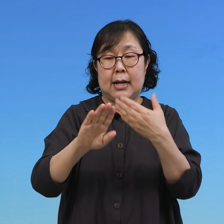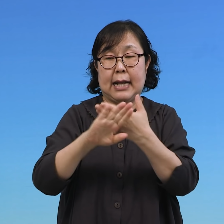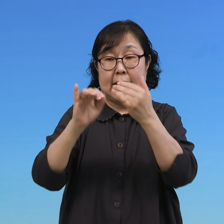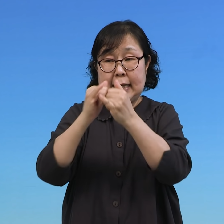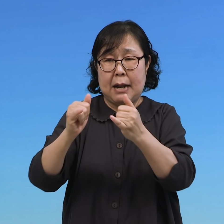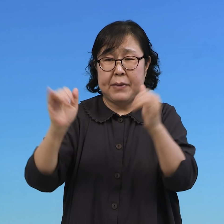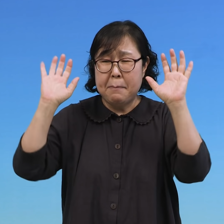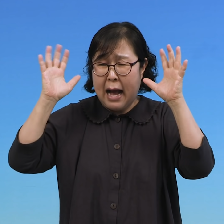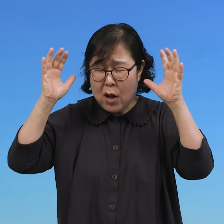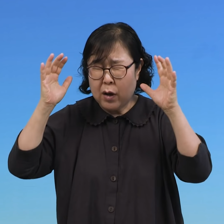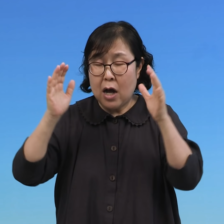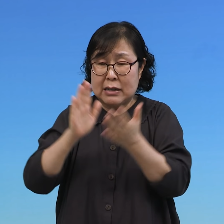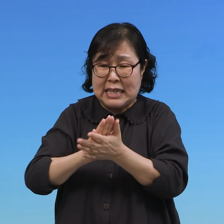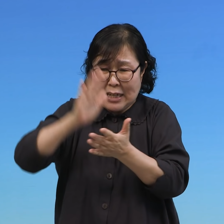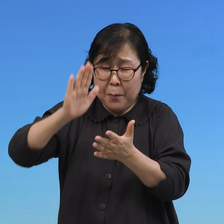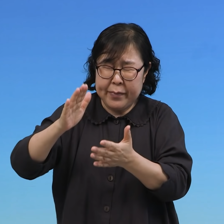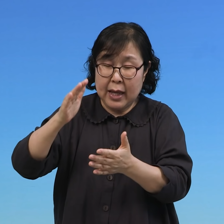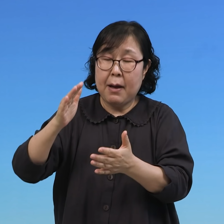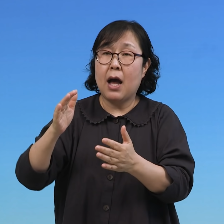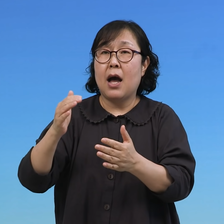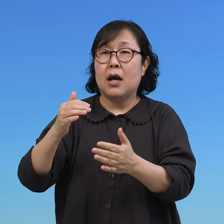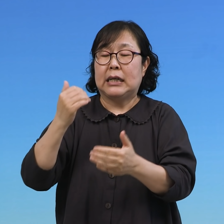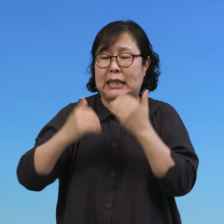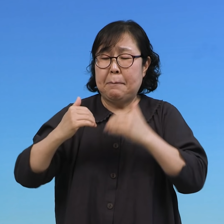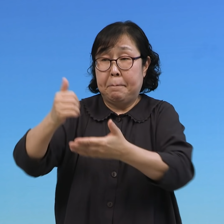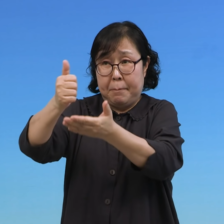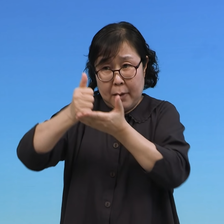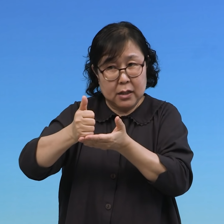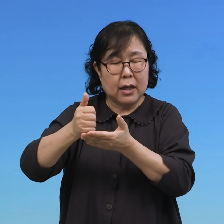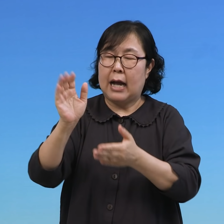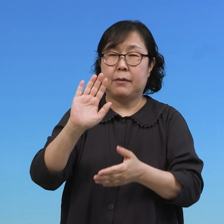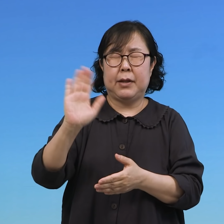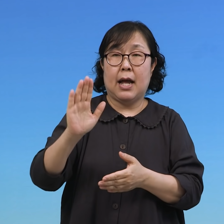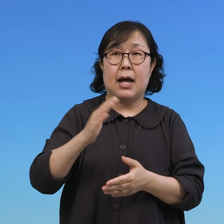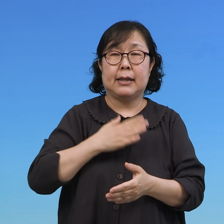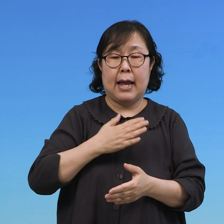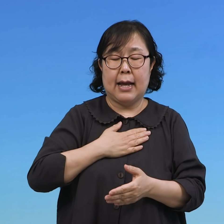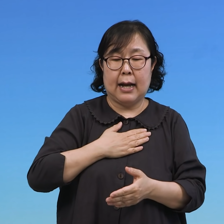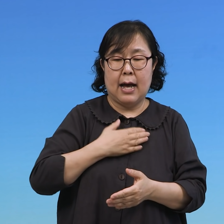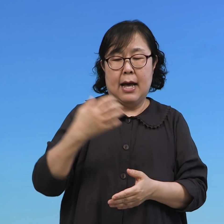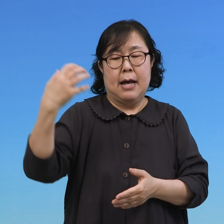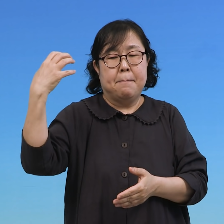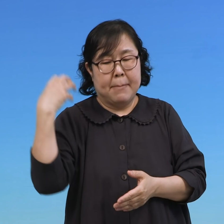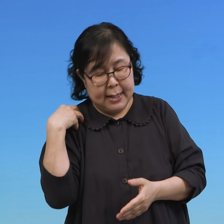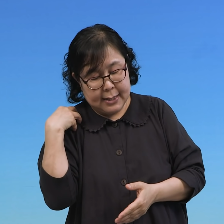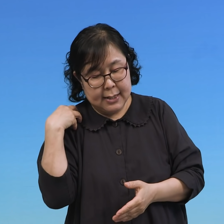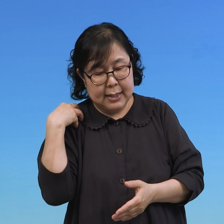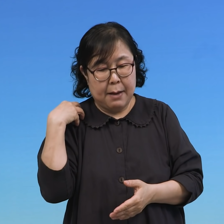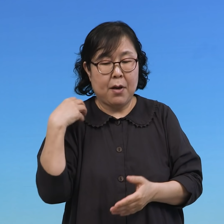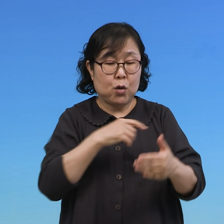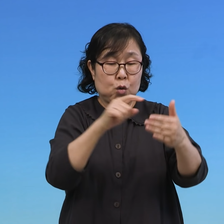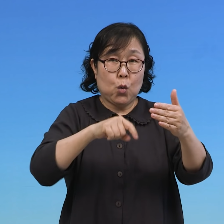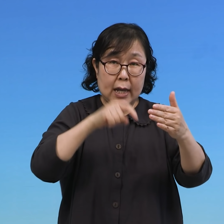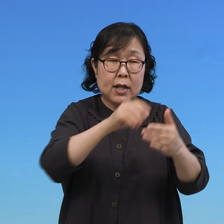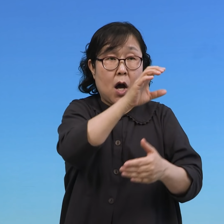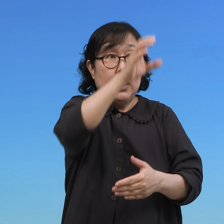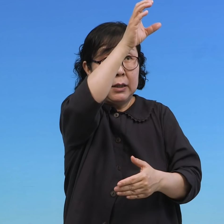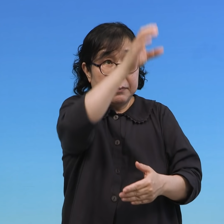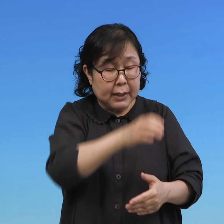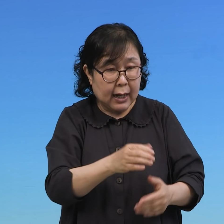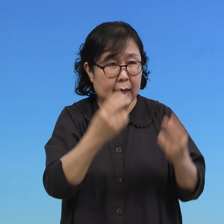열광하는 그게 내게 영광이 아니라 내게 맡겨진 사명 감당하는 과정에서 십자가의 길로 가는 그게 내게 영광이다,